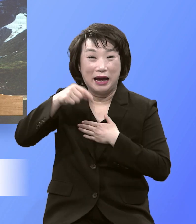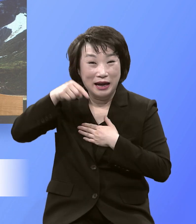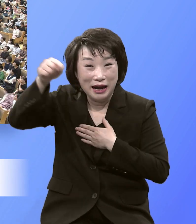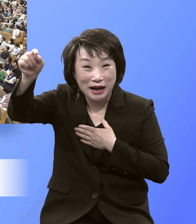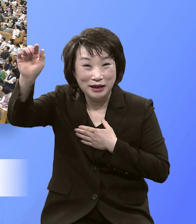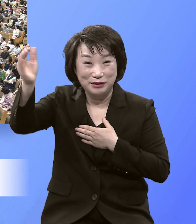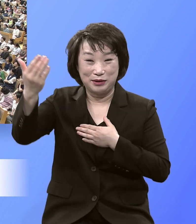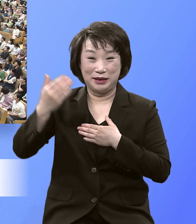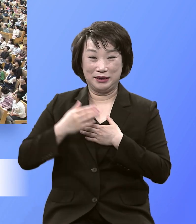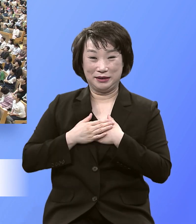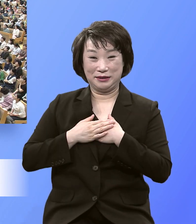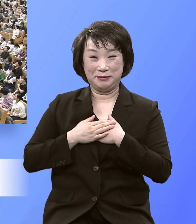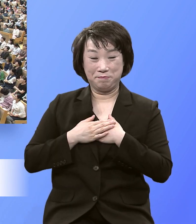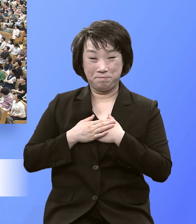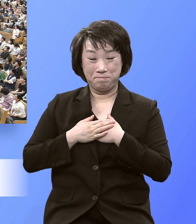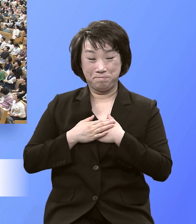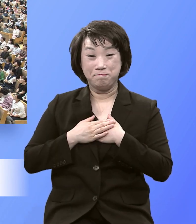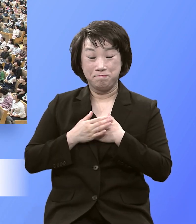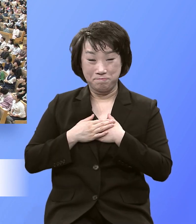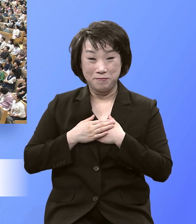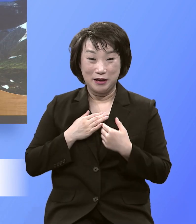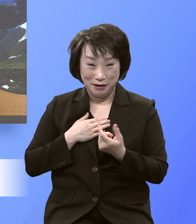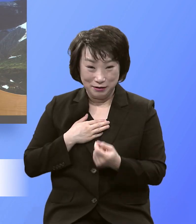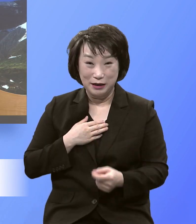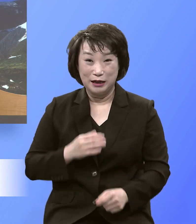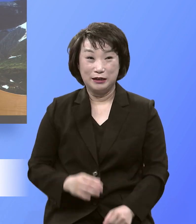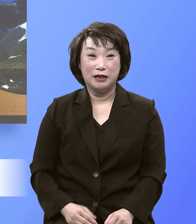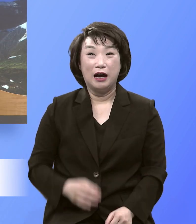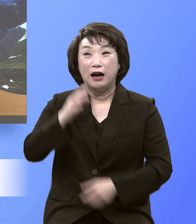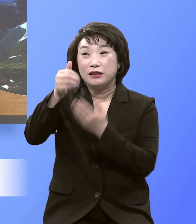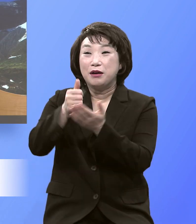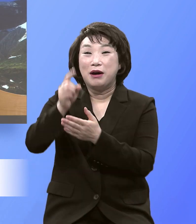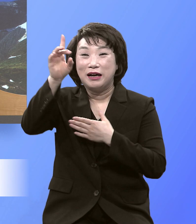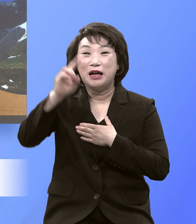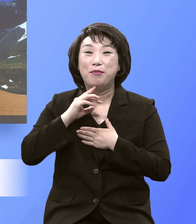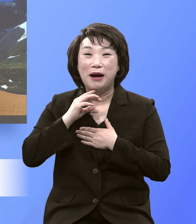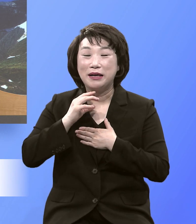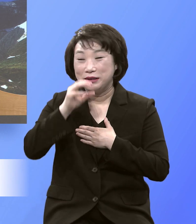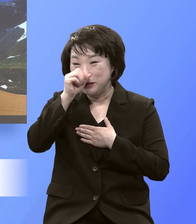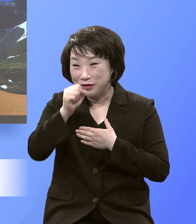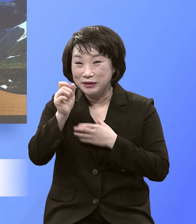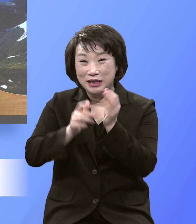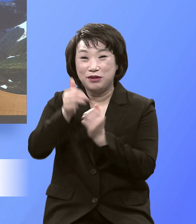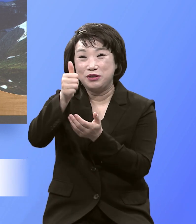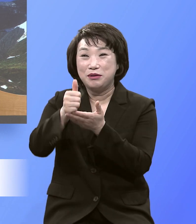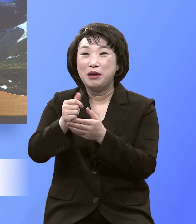돌아가는 것이라. 돌아가는 것이라. 하나님만이 선하시다고 예수님